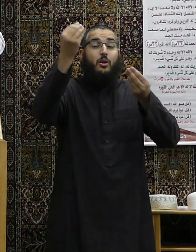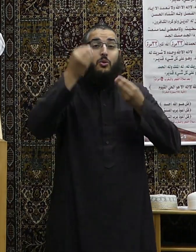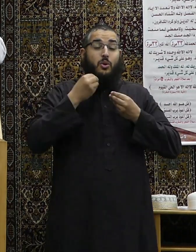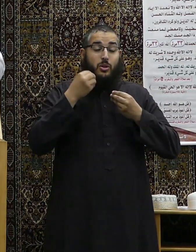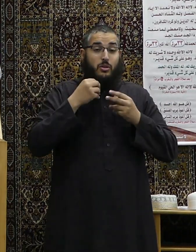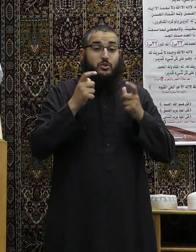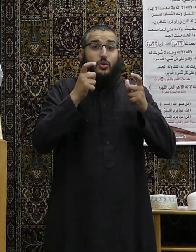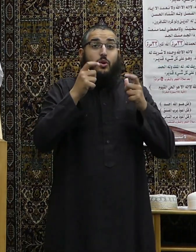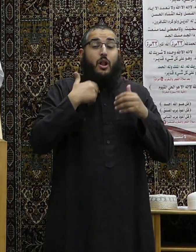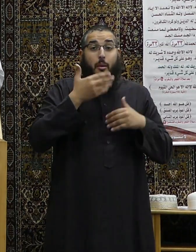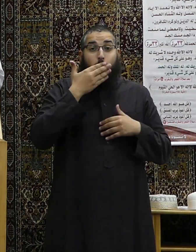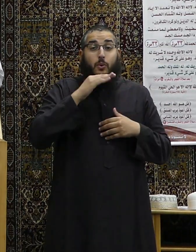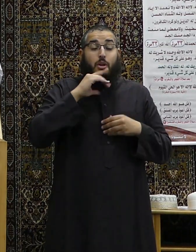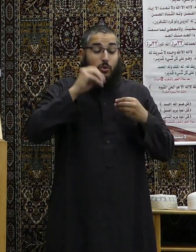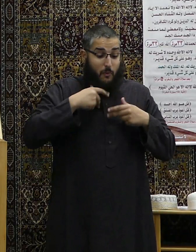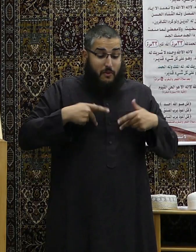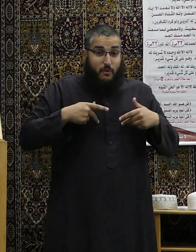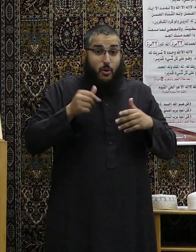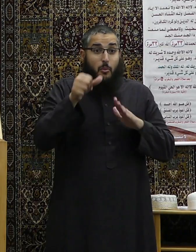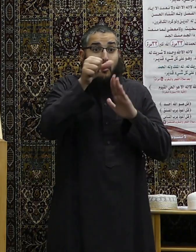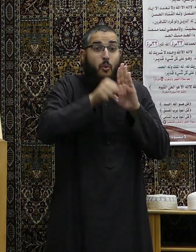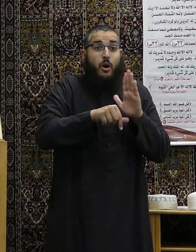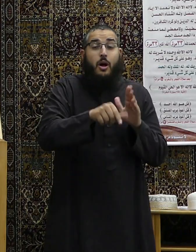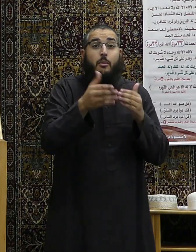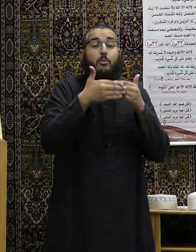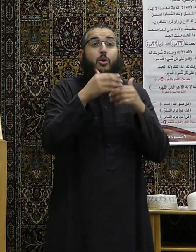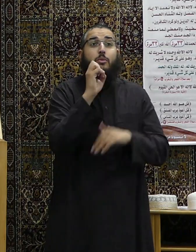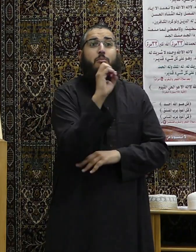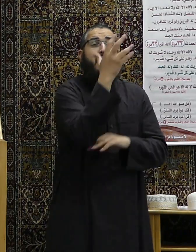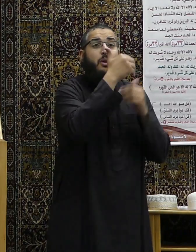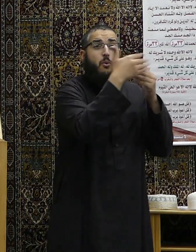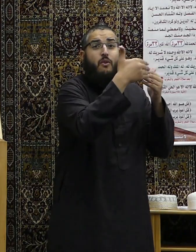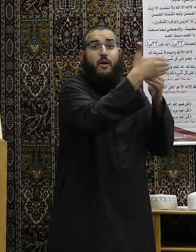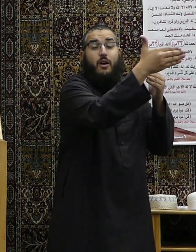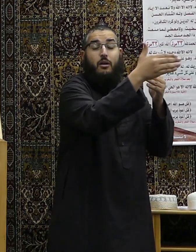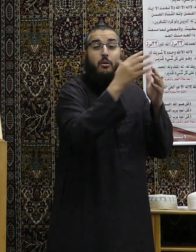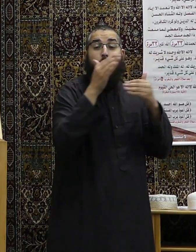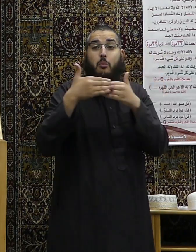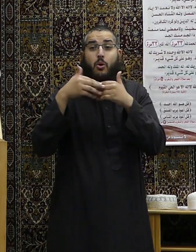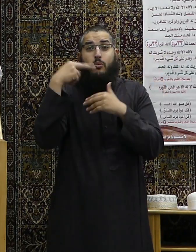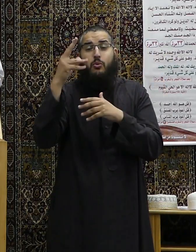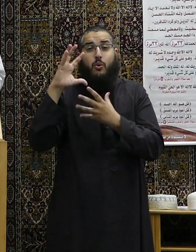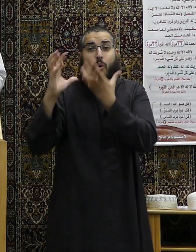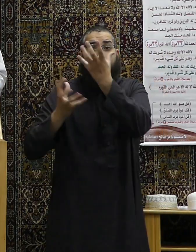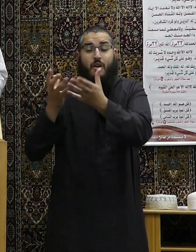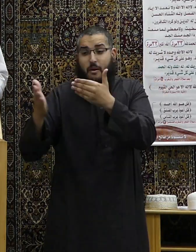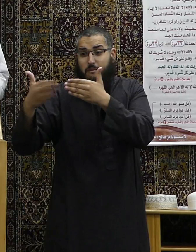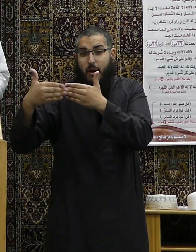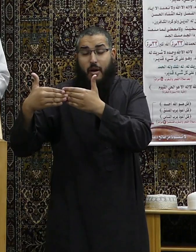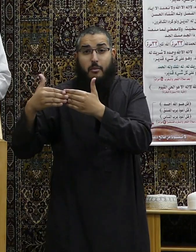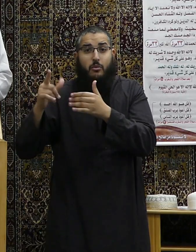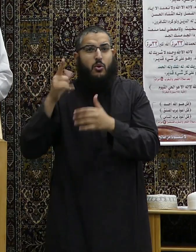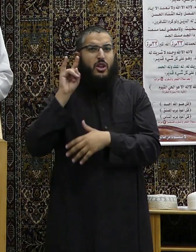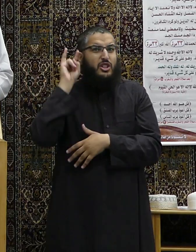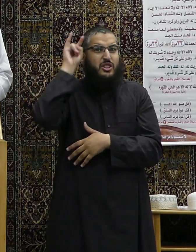Et nous sommes en vie pendant ce mois où les portes du paradis sont ouvertes. Les portes de l'enfer sont fermées. Les démons, les rebelles parmi